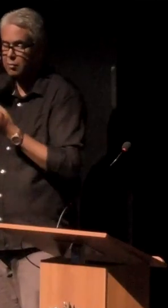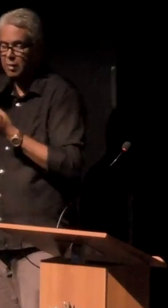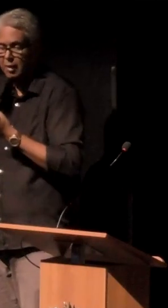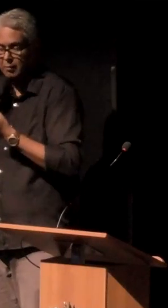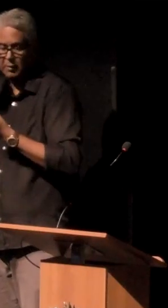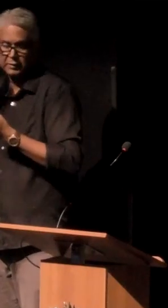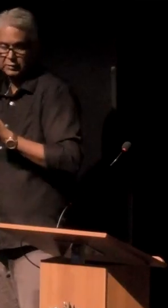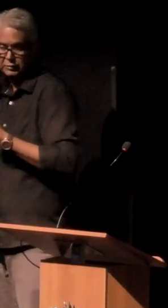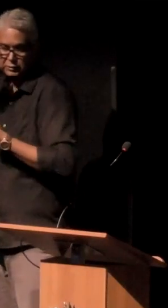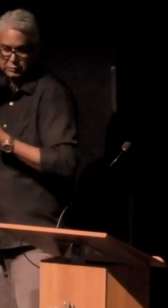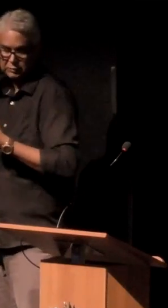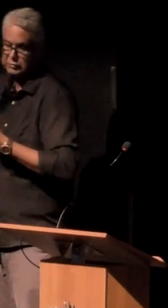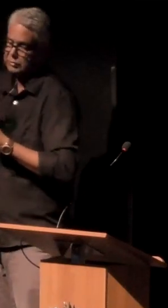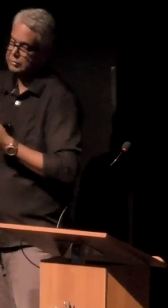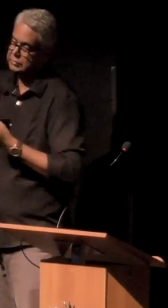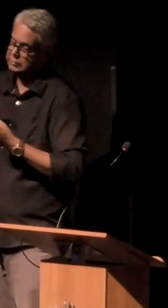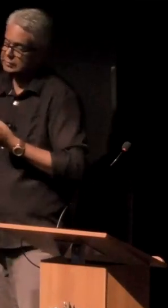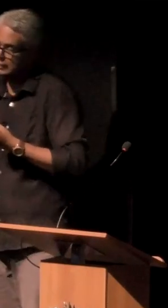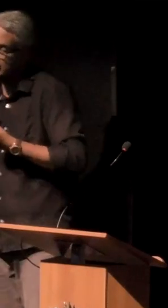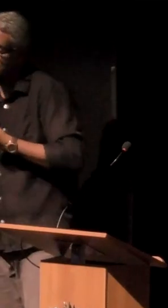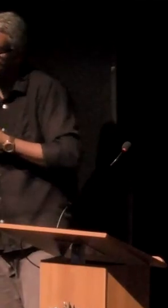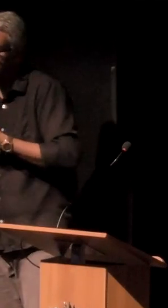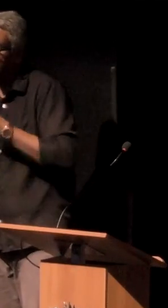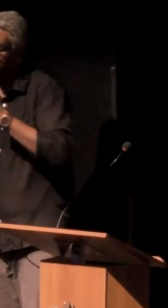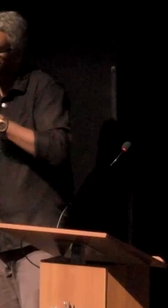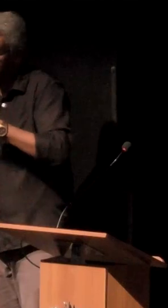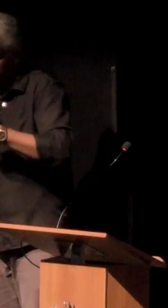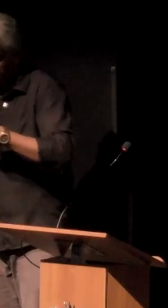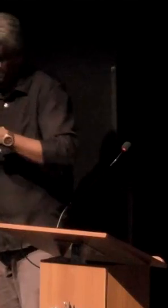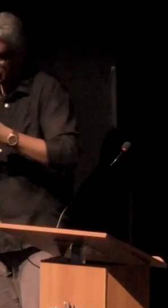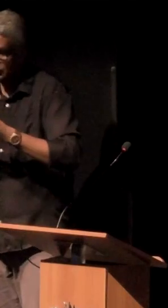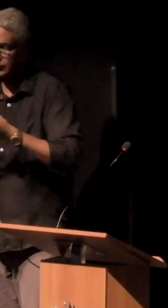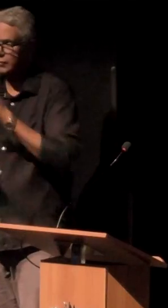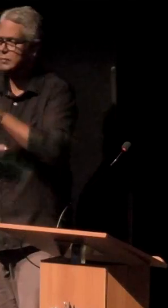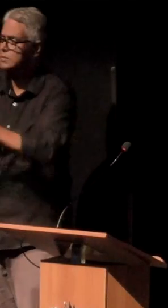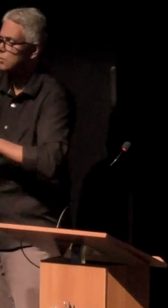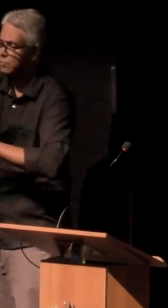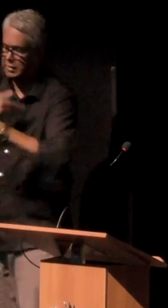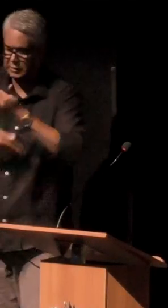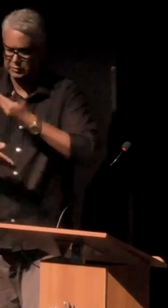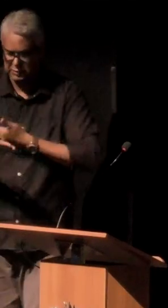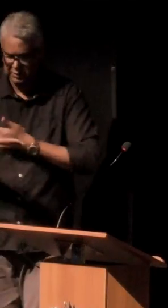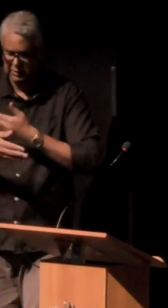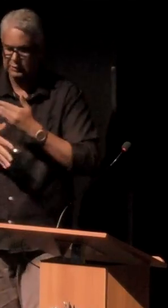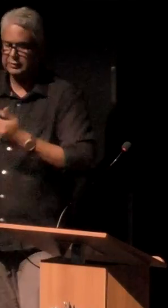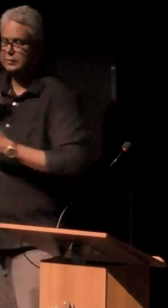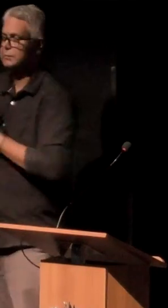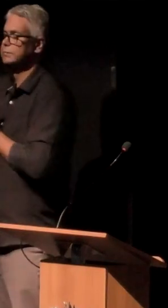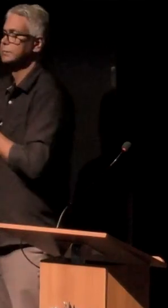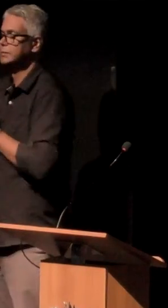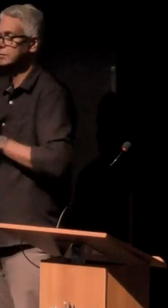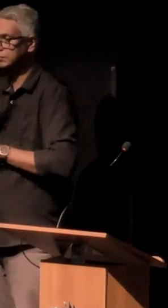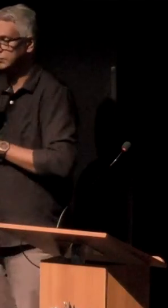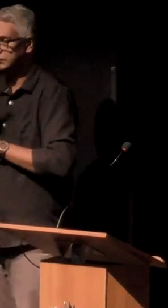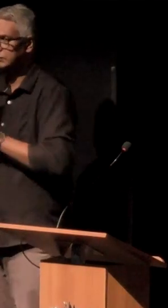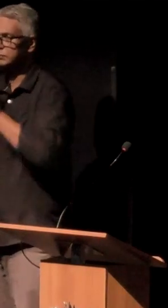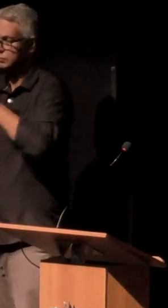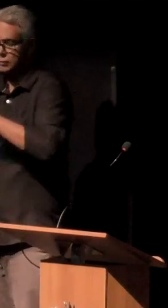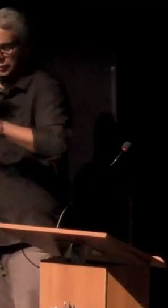pequenininho para vocês lerem mas como apresentação depois vai ser compartilhada né Vocês podem depois olhar com calma